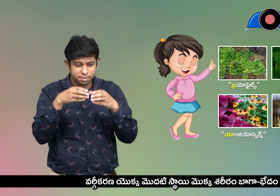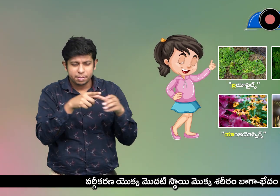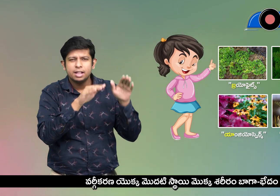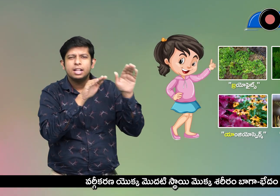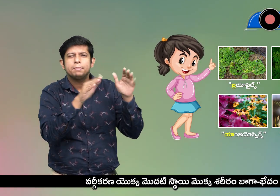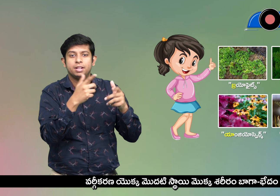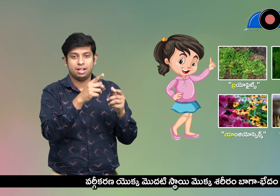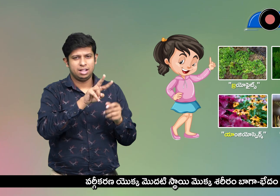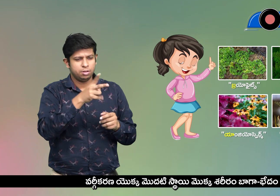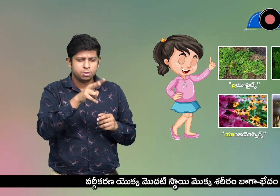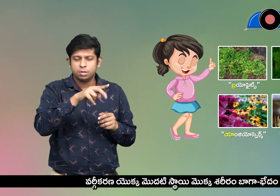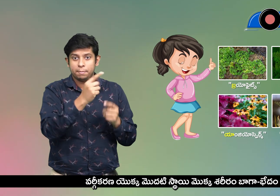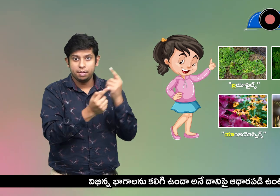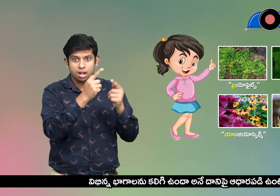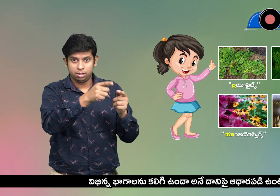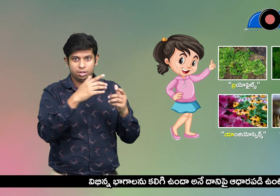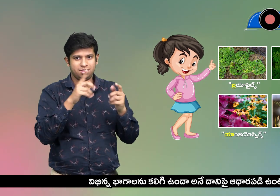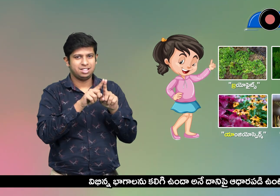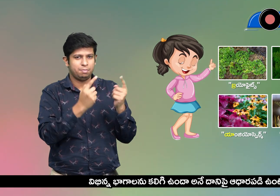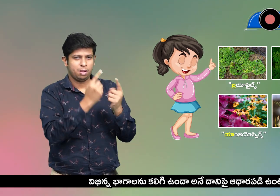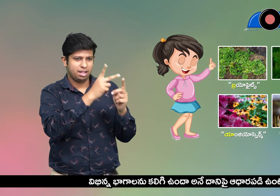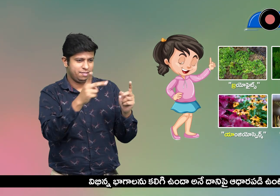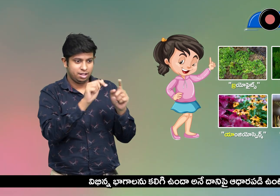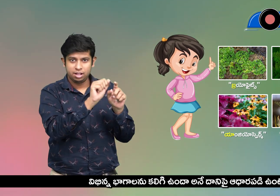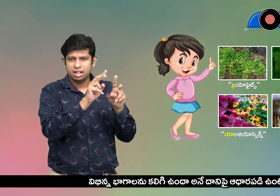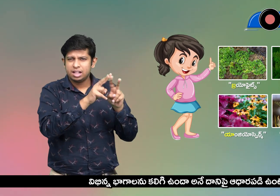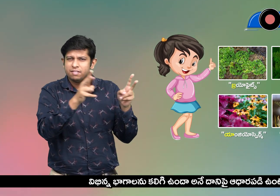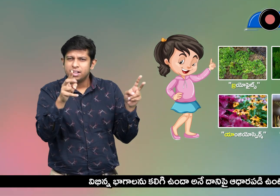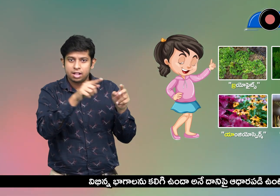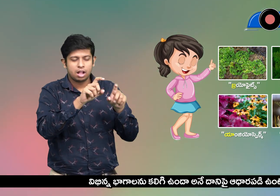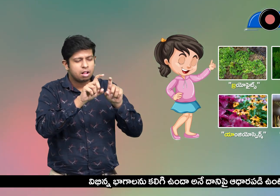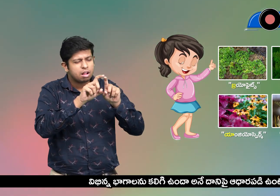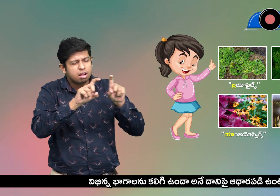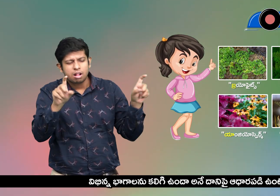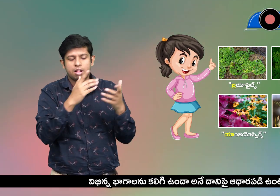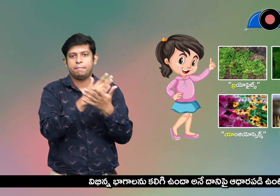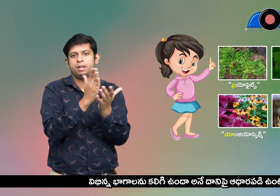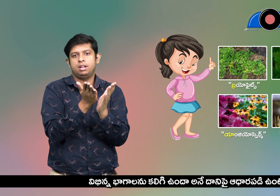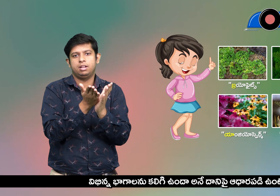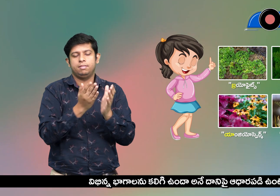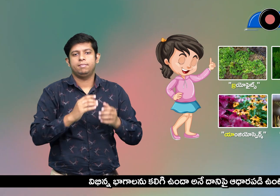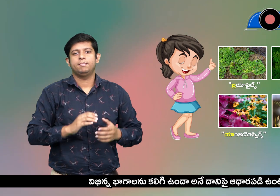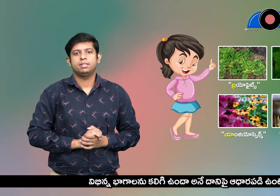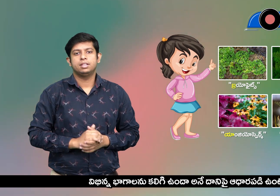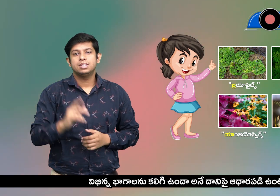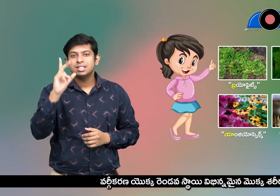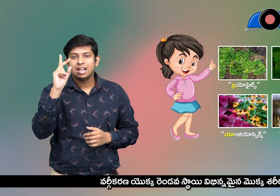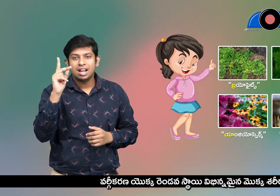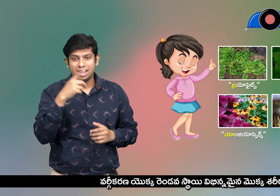బాగా భేదం కలిగిన విభిన్న భాగాలను కలిగి ఉందా అనే దానిపై ఆధారపడి ఉంటుంది. వర్గీకరణ